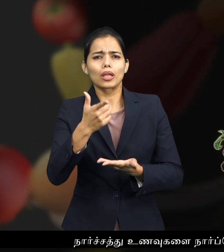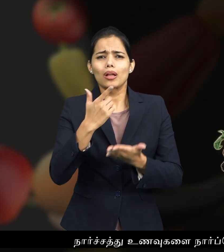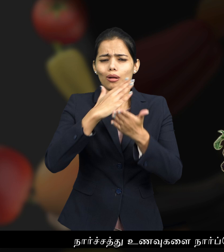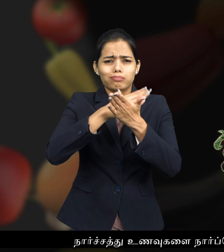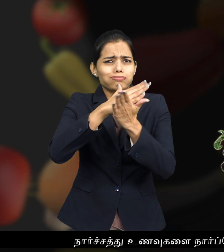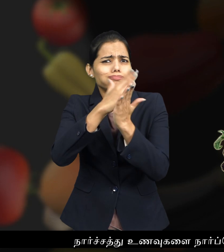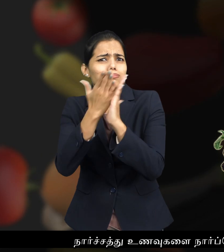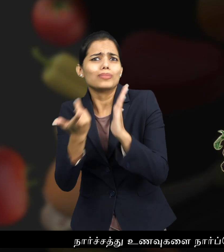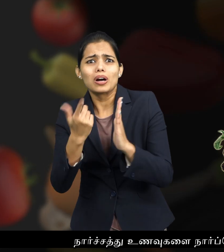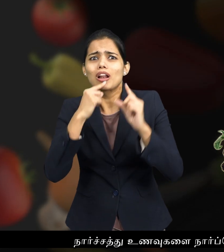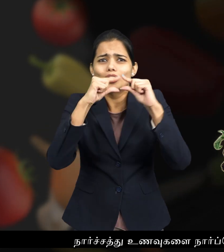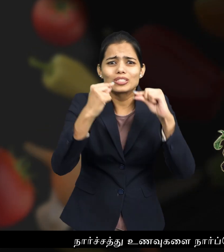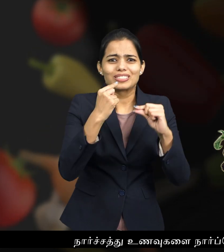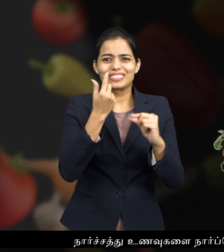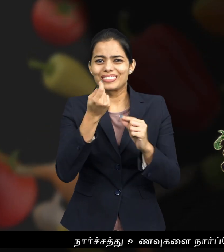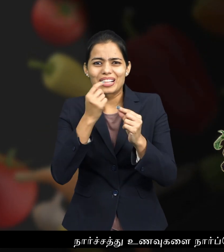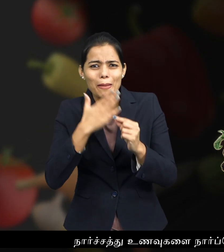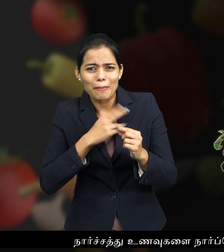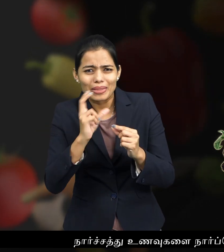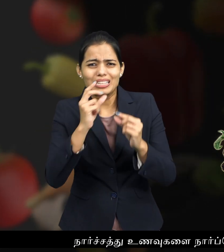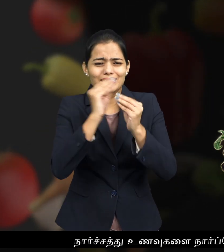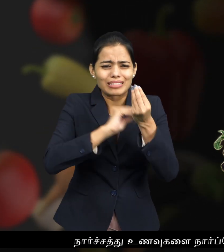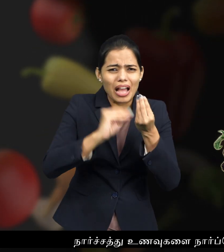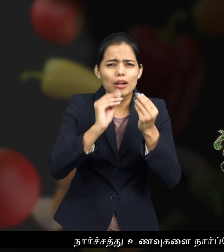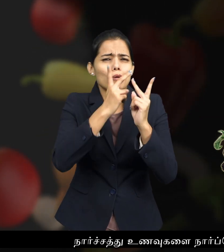நார்ச்சத்து உணவுகள் நார்ப்பொருள் என்று அழைக்கப்படுகிறது.